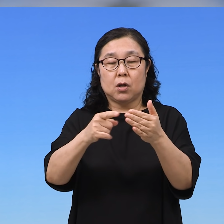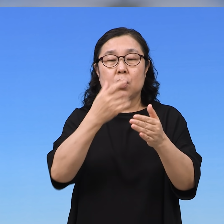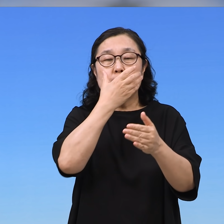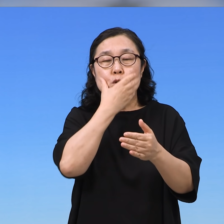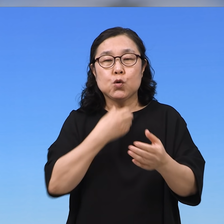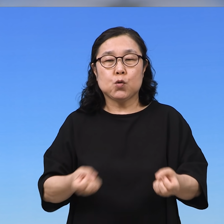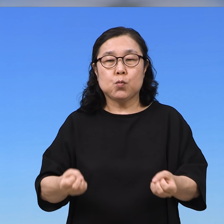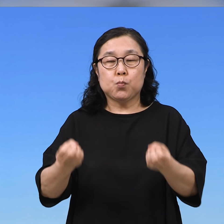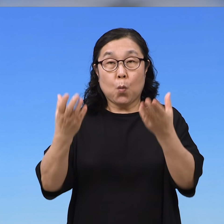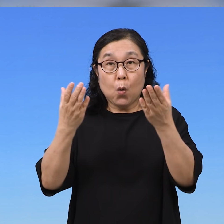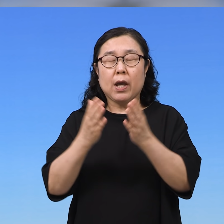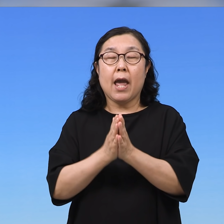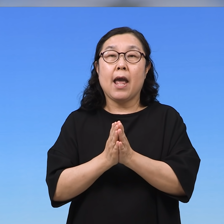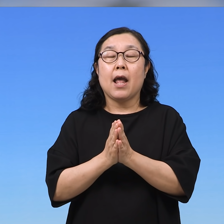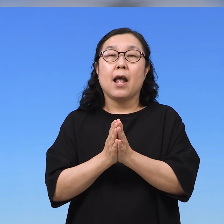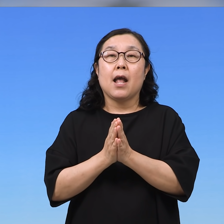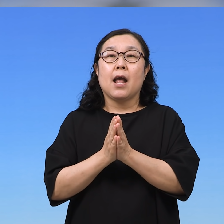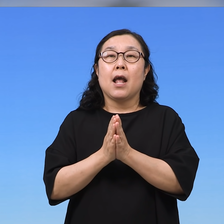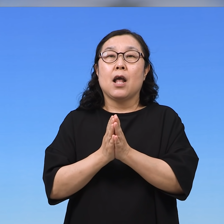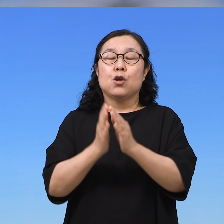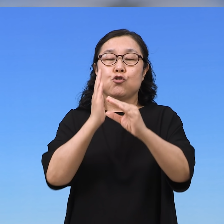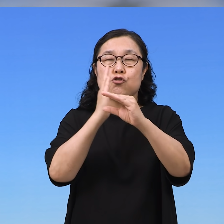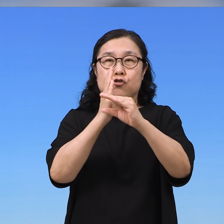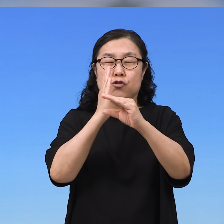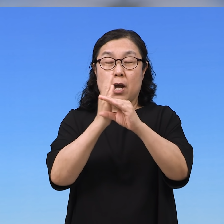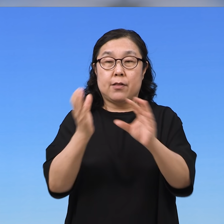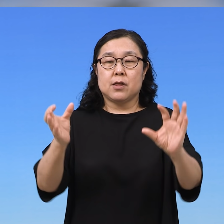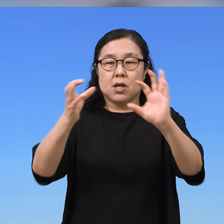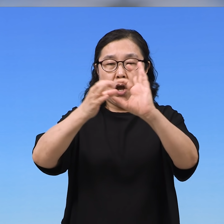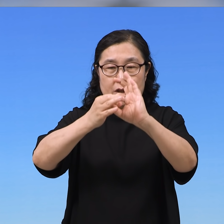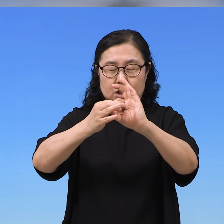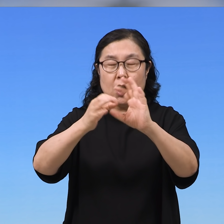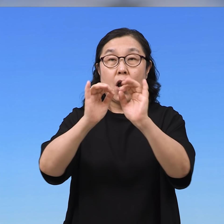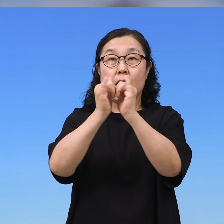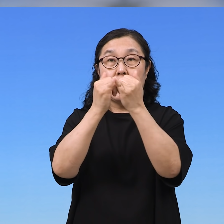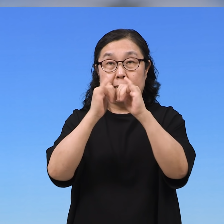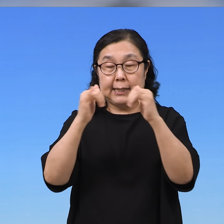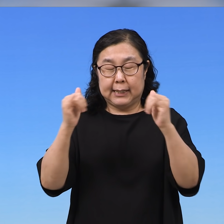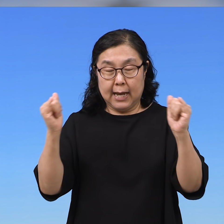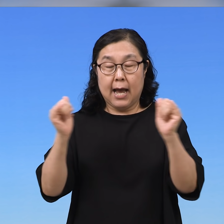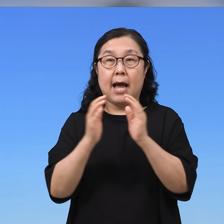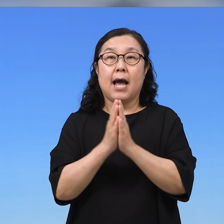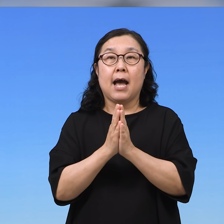너는 축복의 통로, 축복의 중재자, 또 어떤 분들은